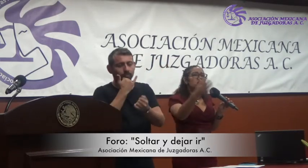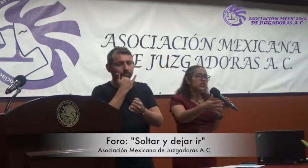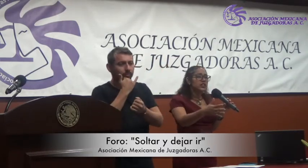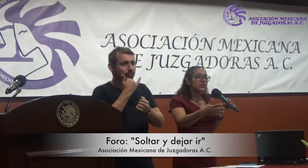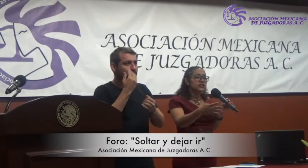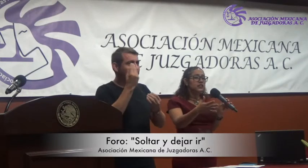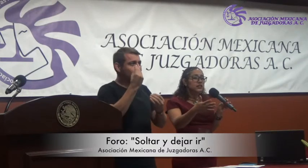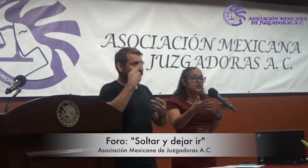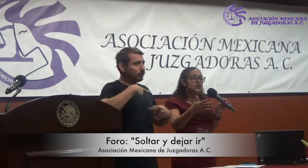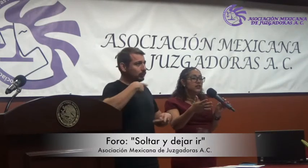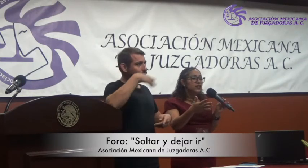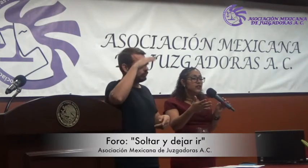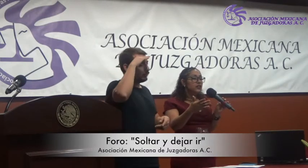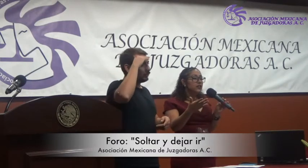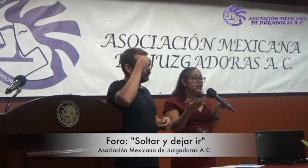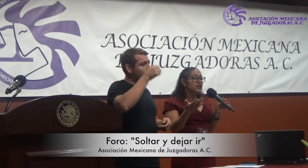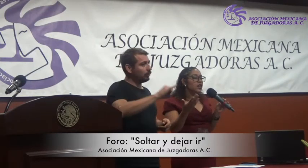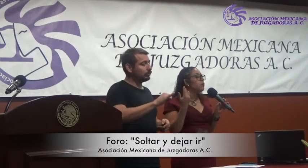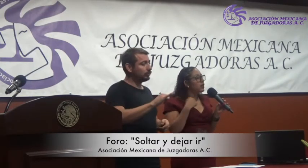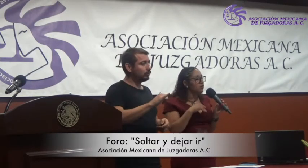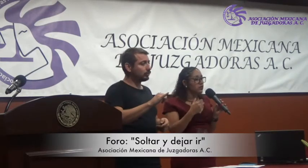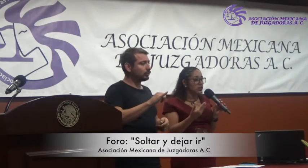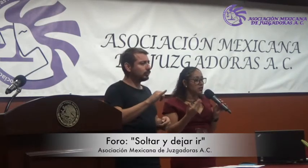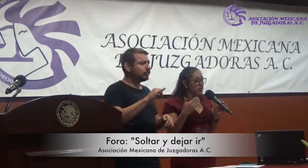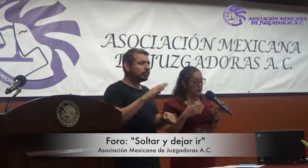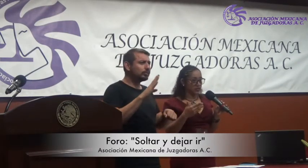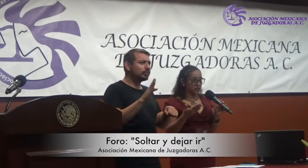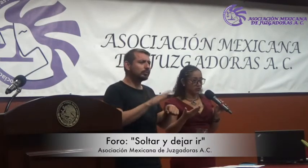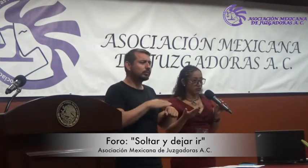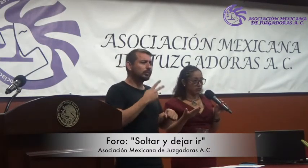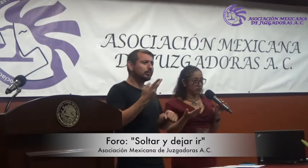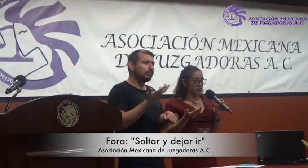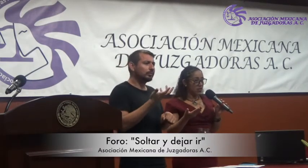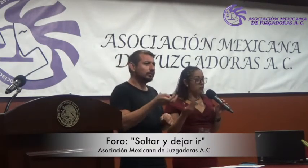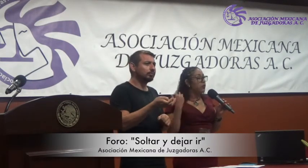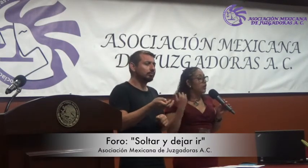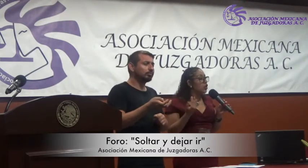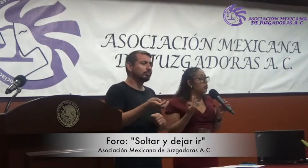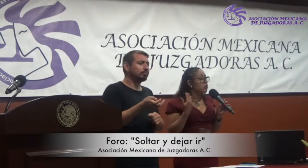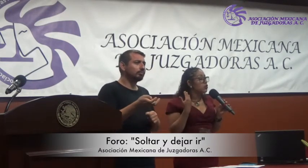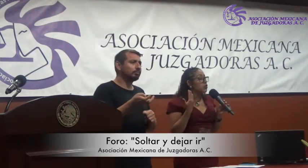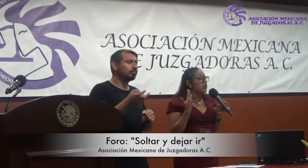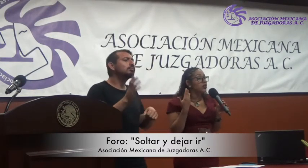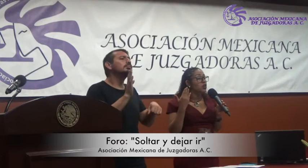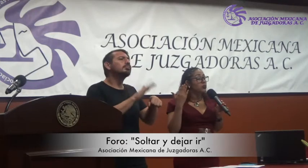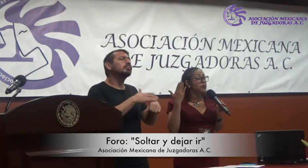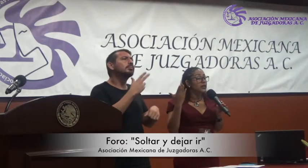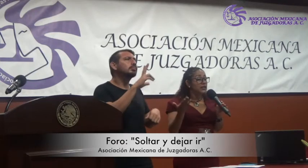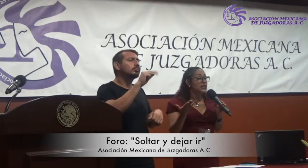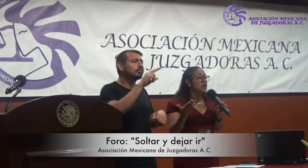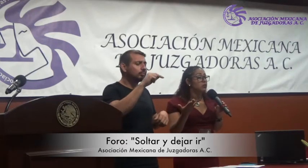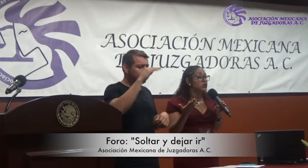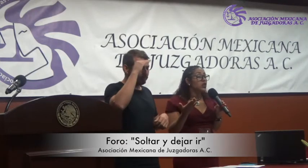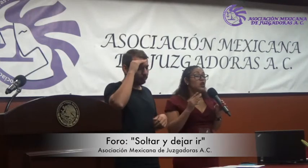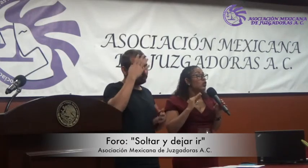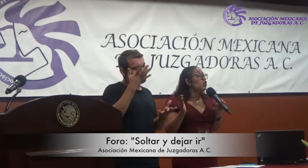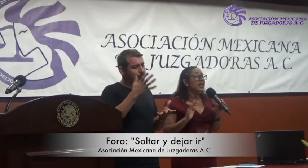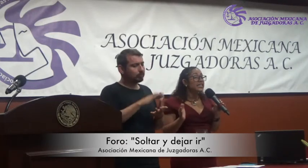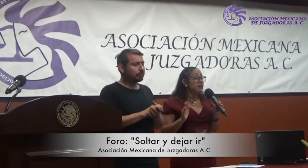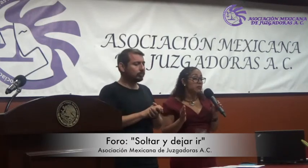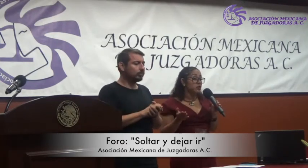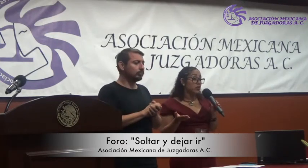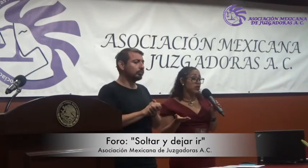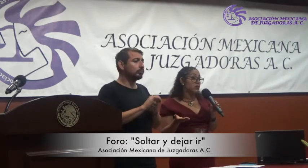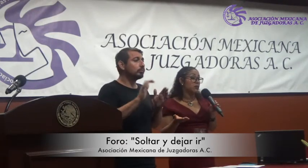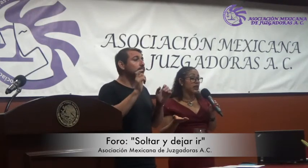hasta entonces, ¿y por qué no hacerlo antes? ¿Por qué no? Bien decíamos,